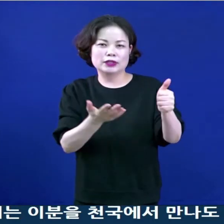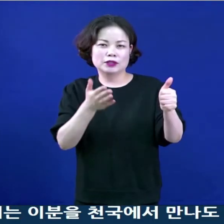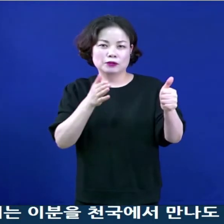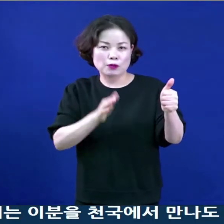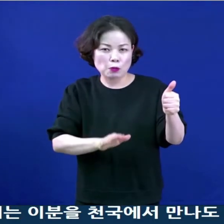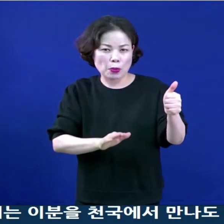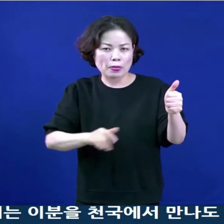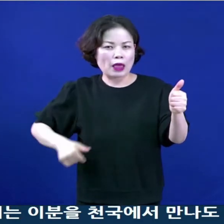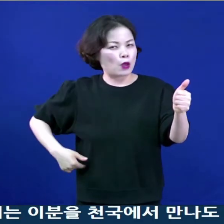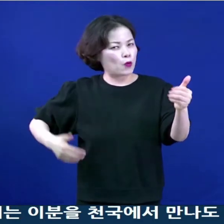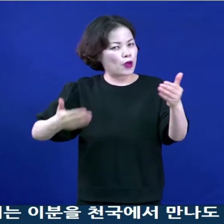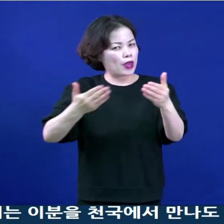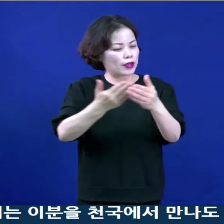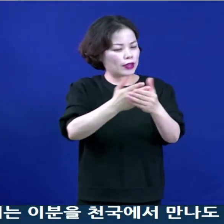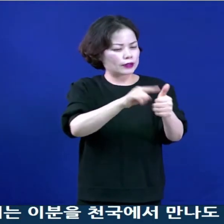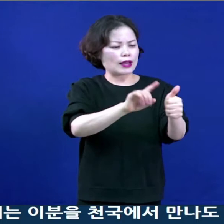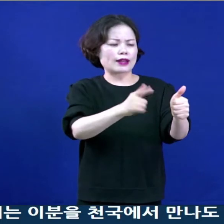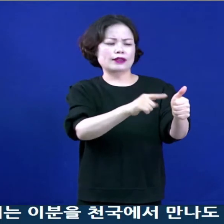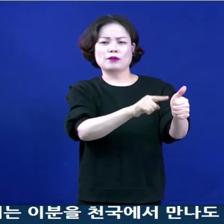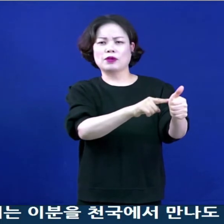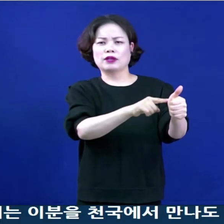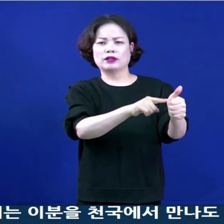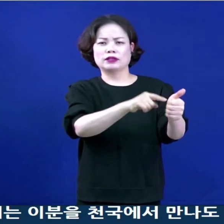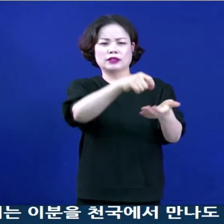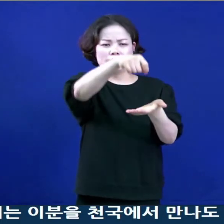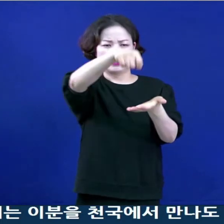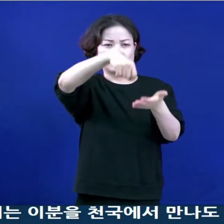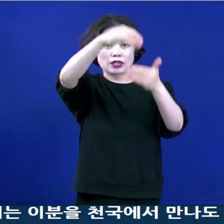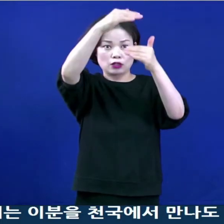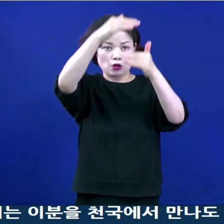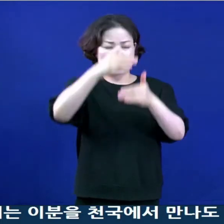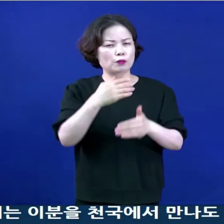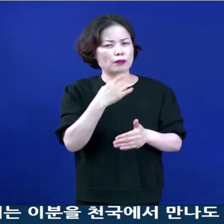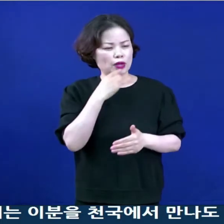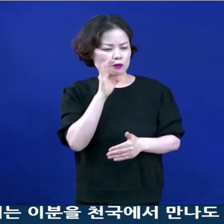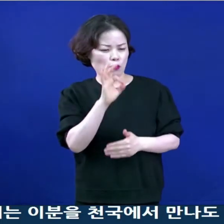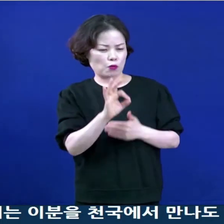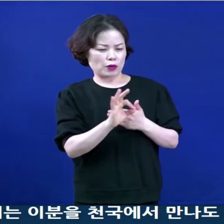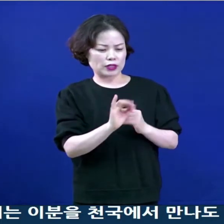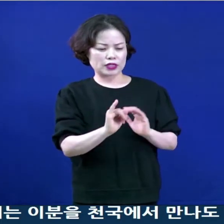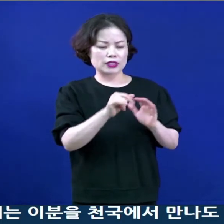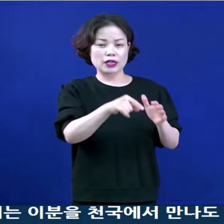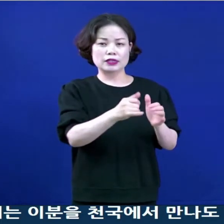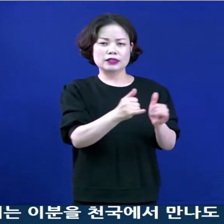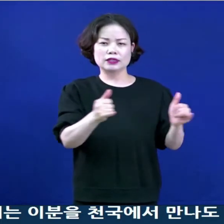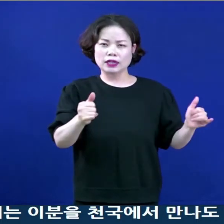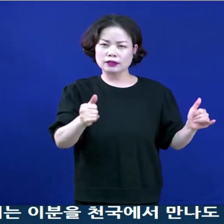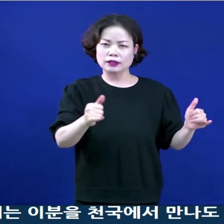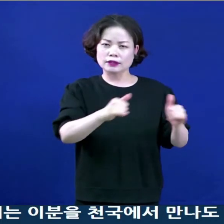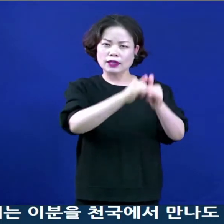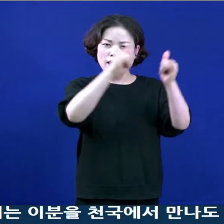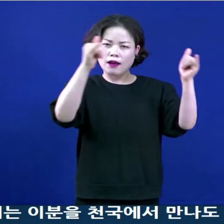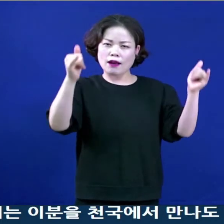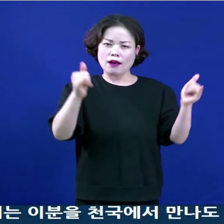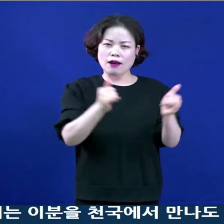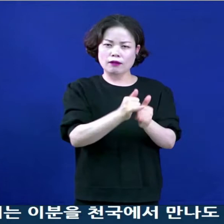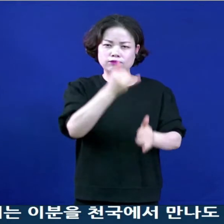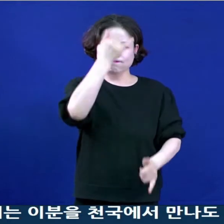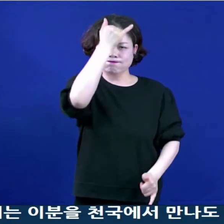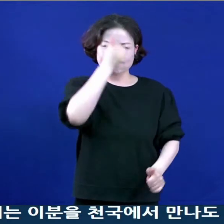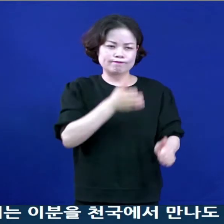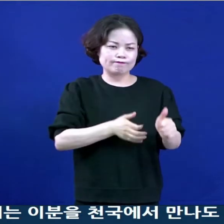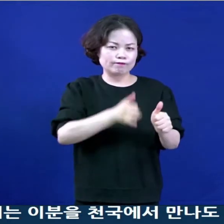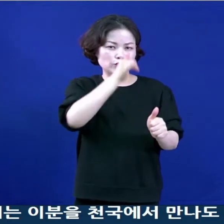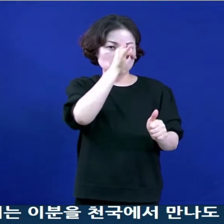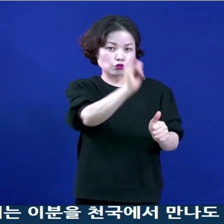그런데 만약 회개를 안 했다면 그분이 쓴 글의 내용만으로는 이 세상에서는 인간적이고 사회적이고 도덕적으로 무척